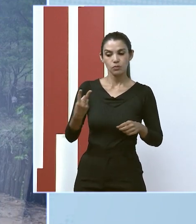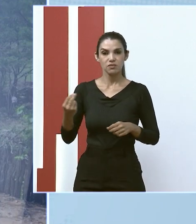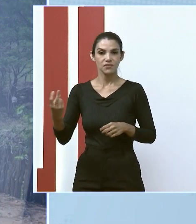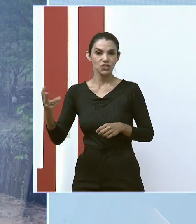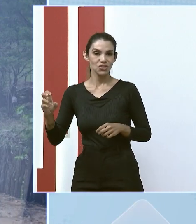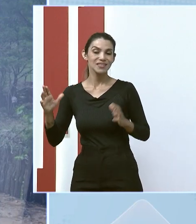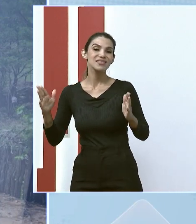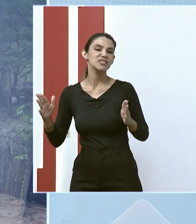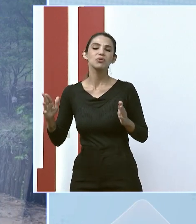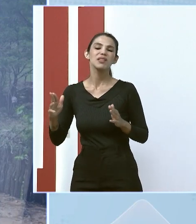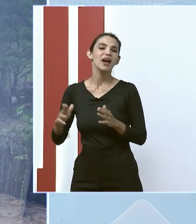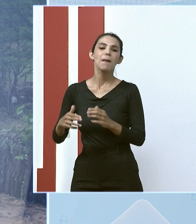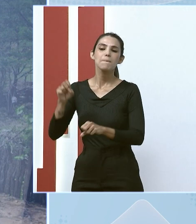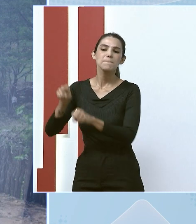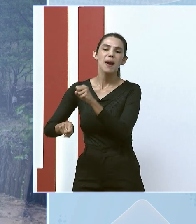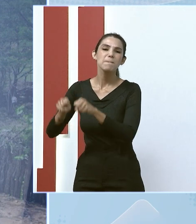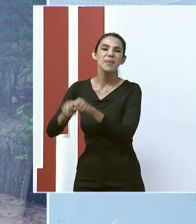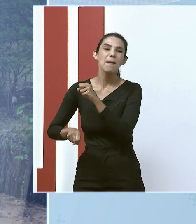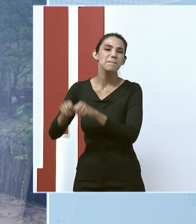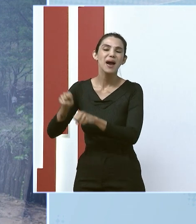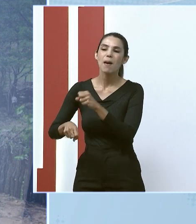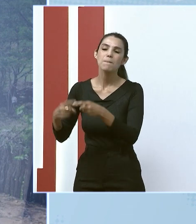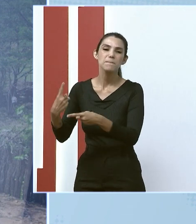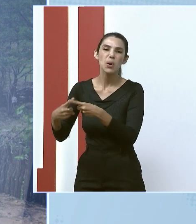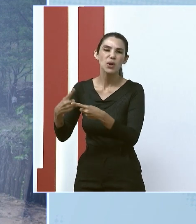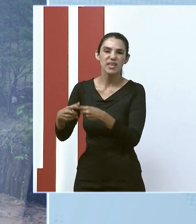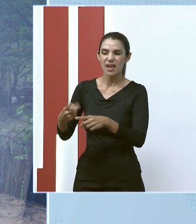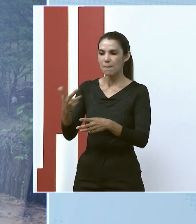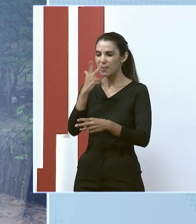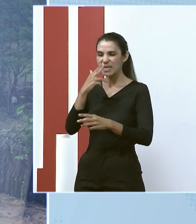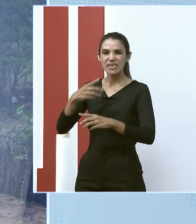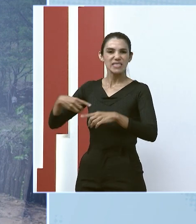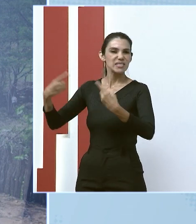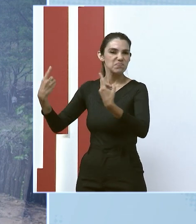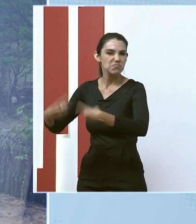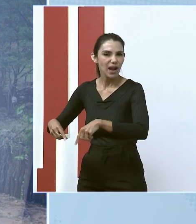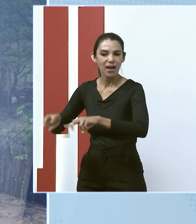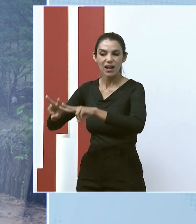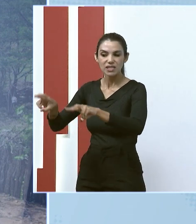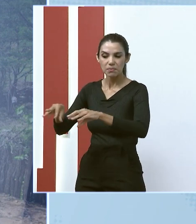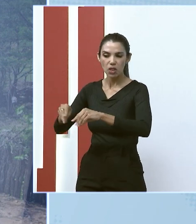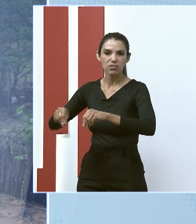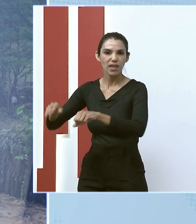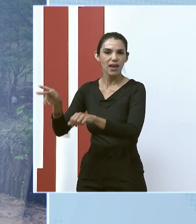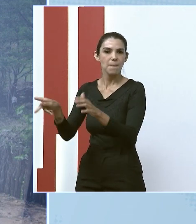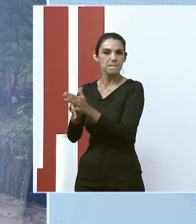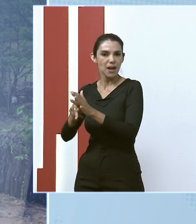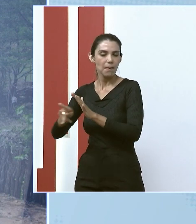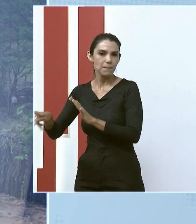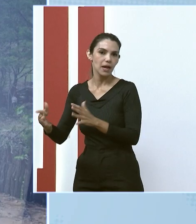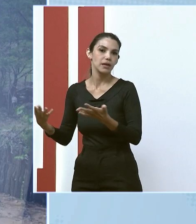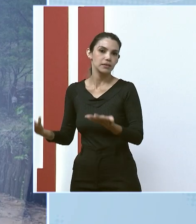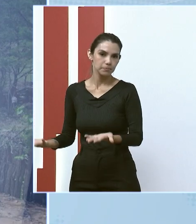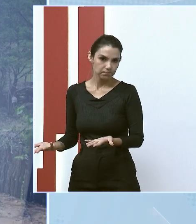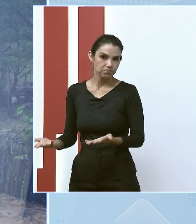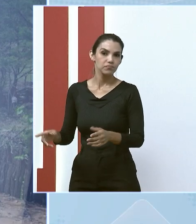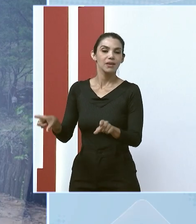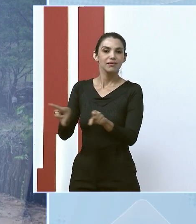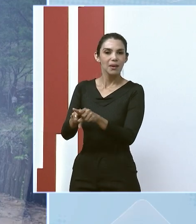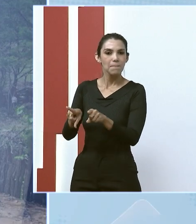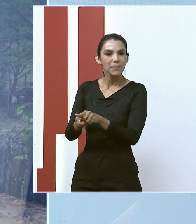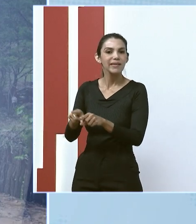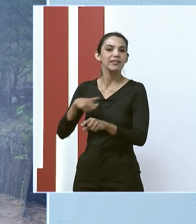por terra representam o maior percentual, com 1.186 registros, seguidas pelos